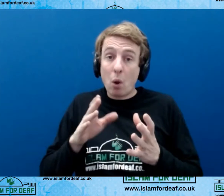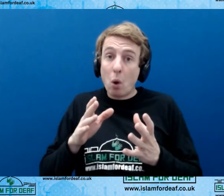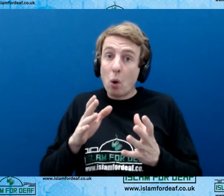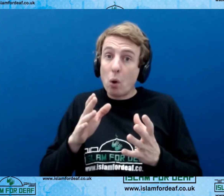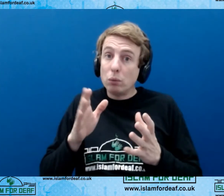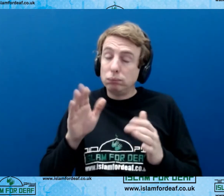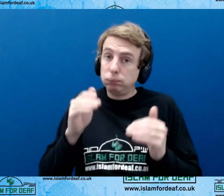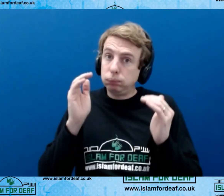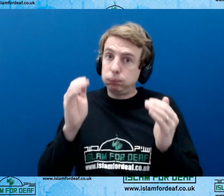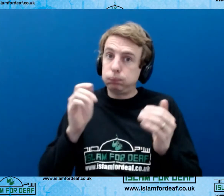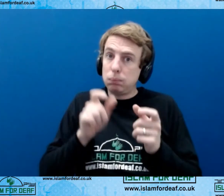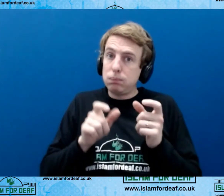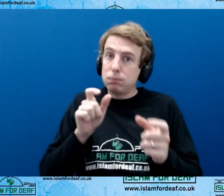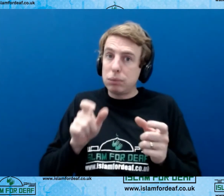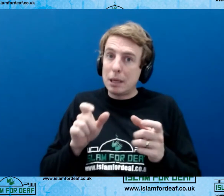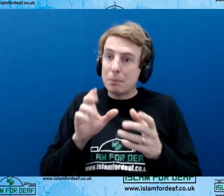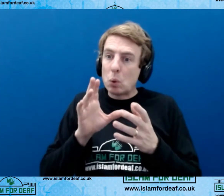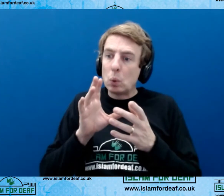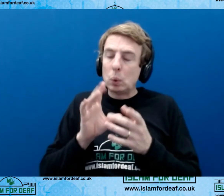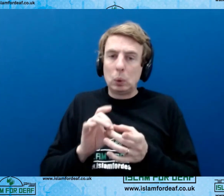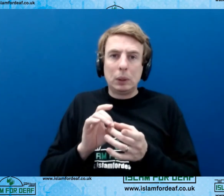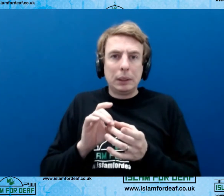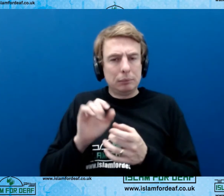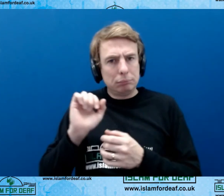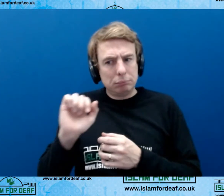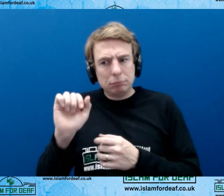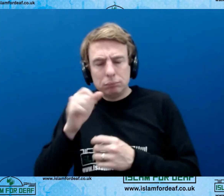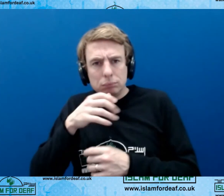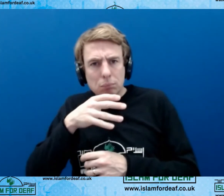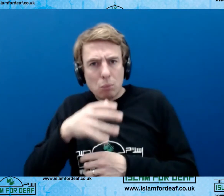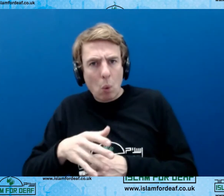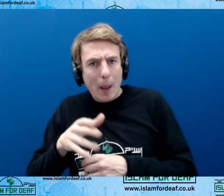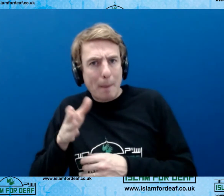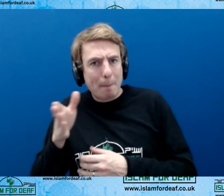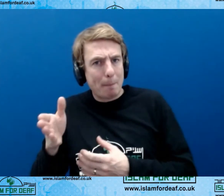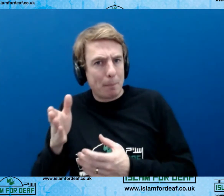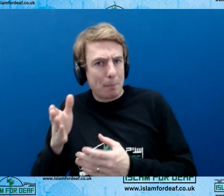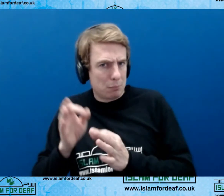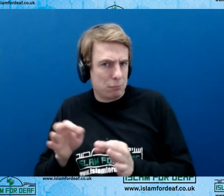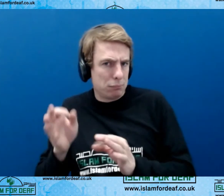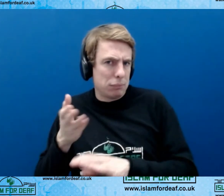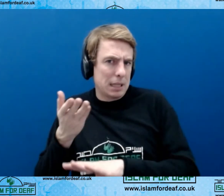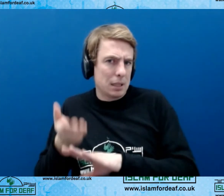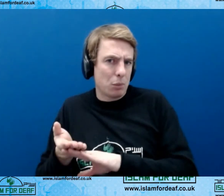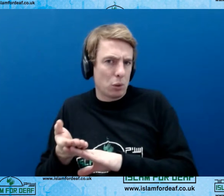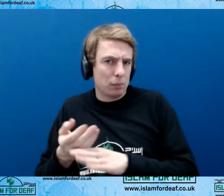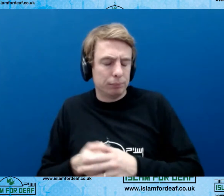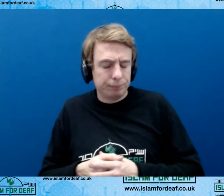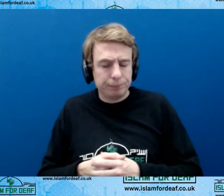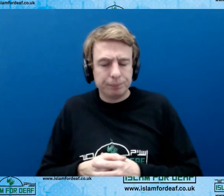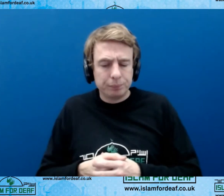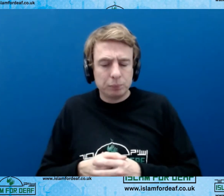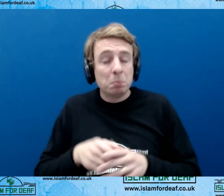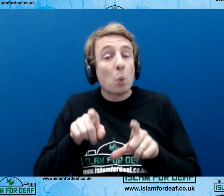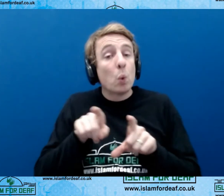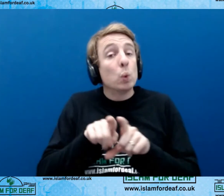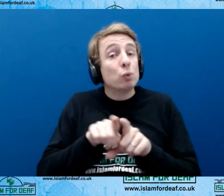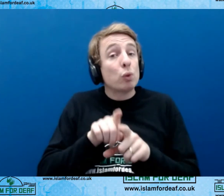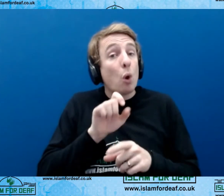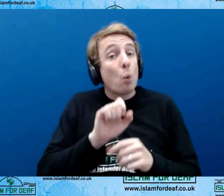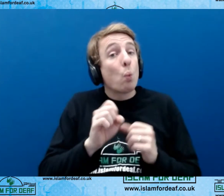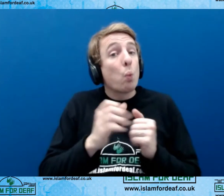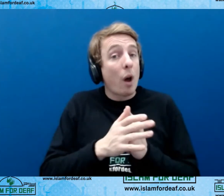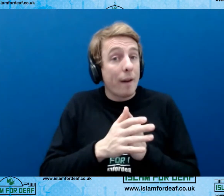هو وزوجته جميل. Him and his wife, Jamil. جميل